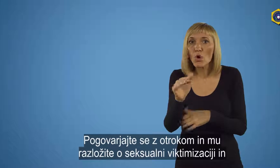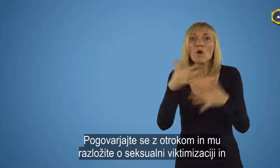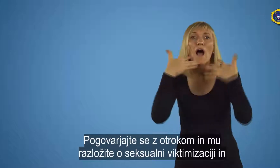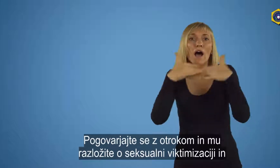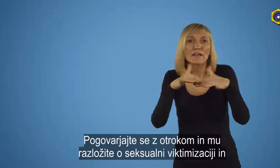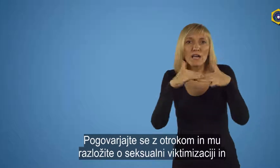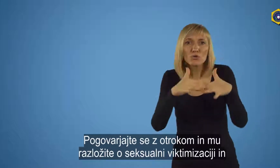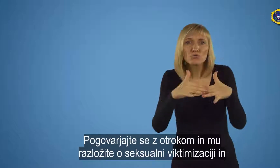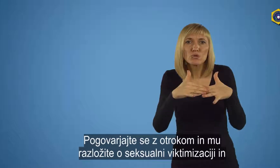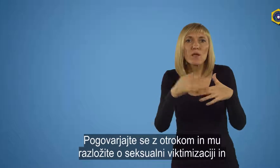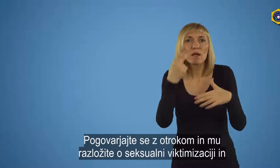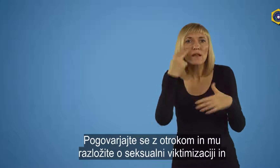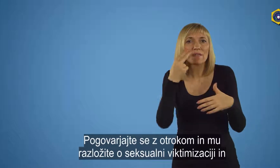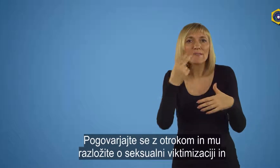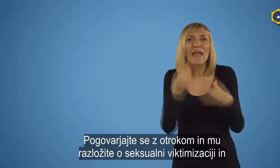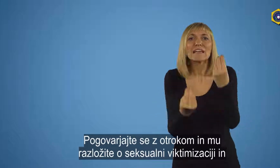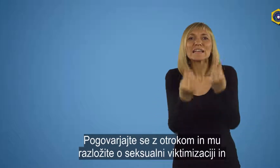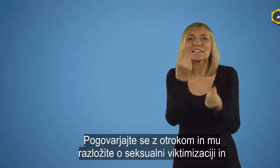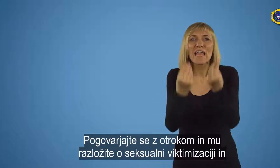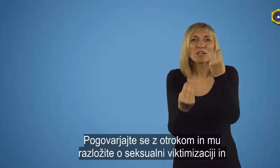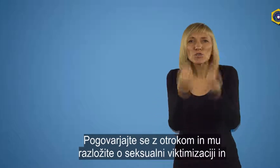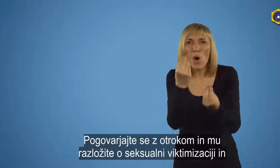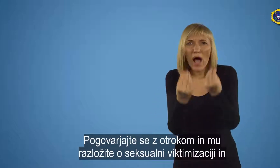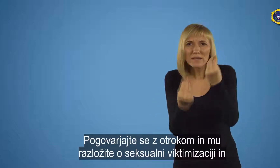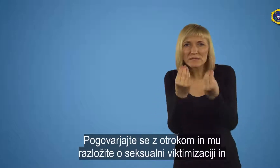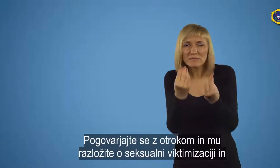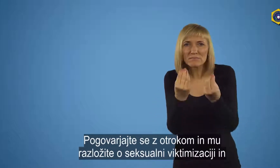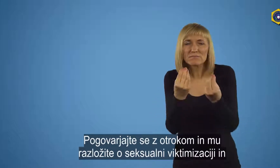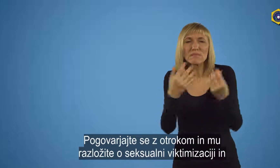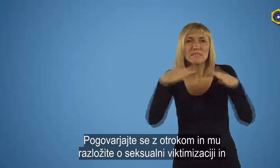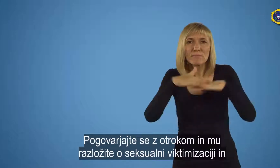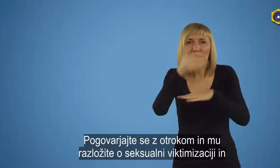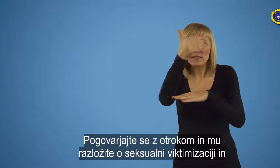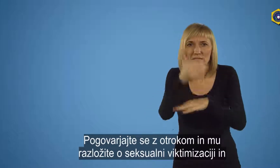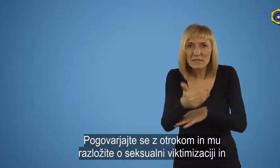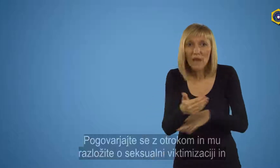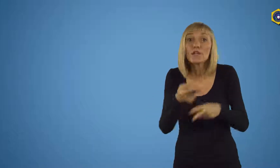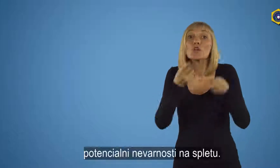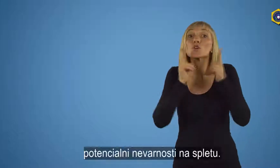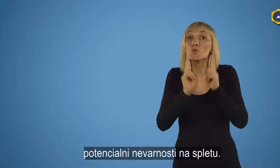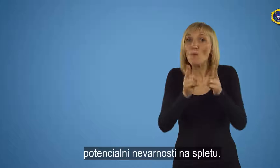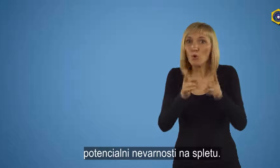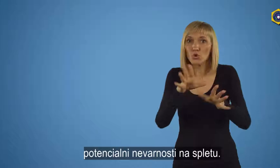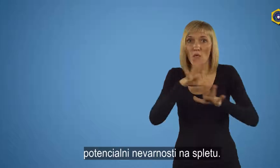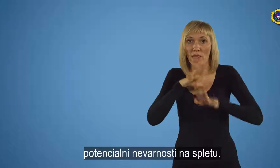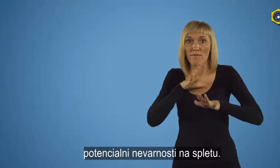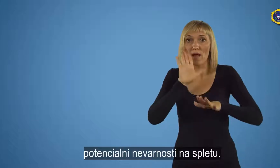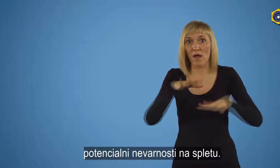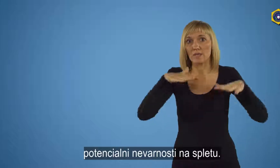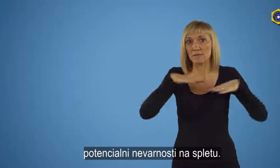otrokom in mu razložite o seksualni viktimizaciji in potencialni nevarnosti na spletu.